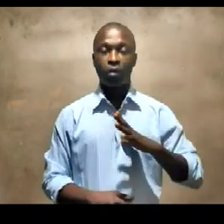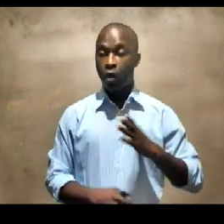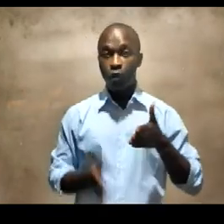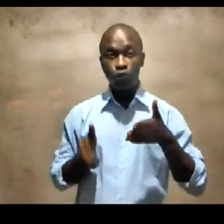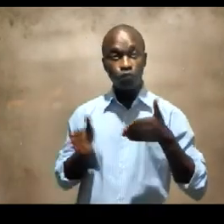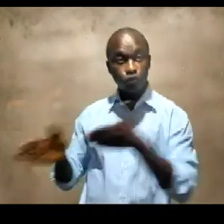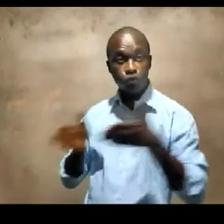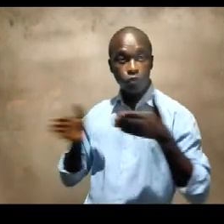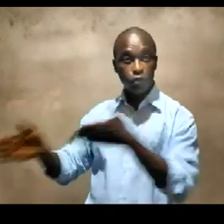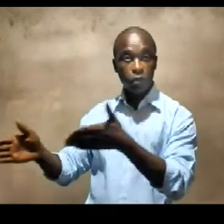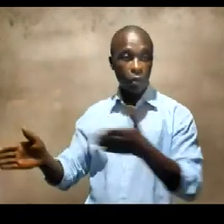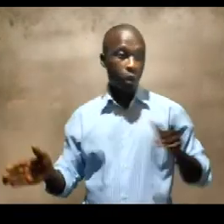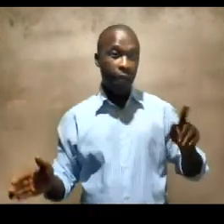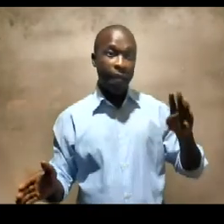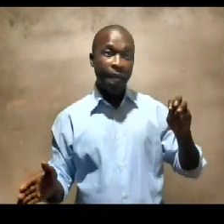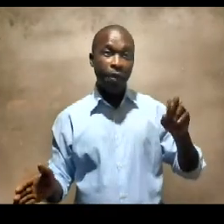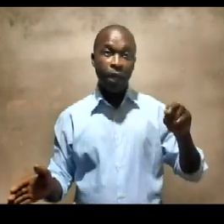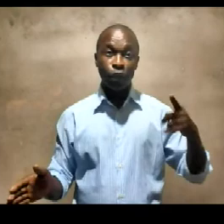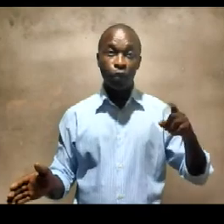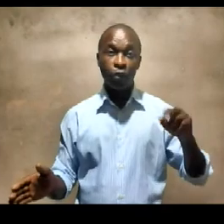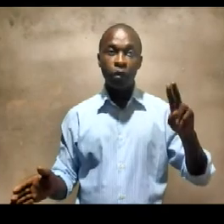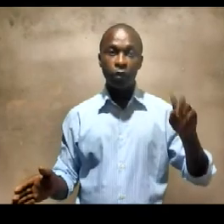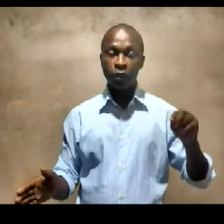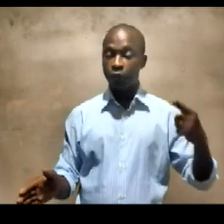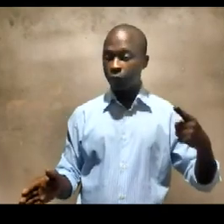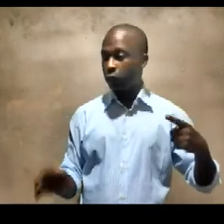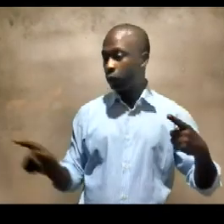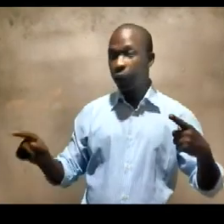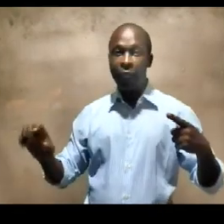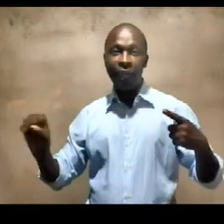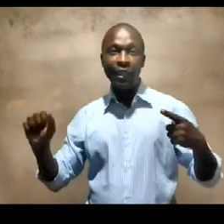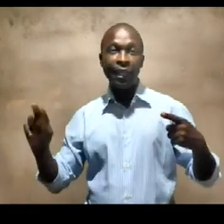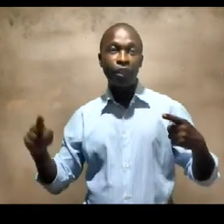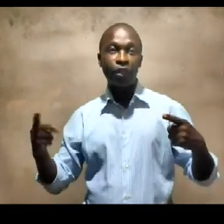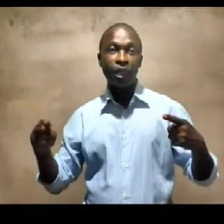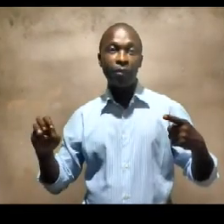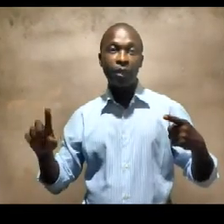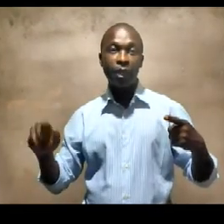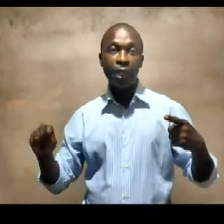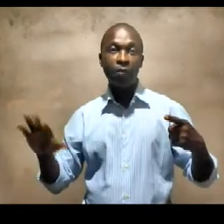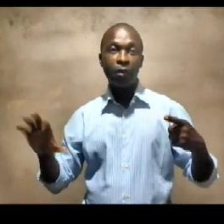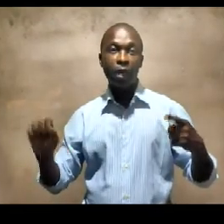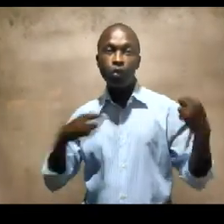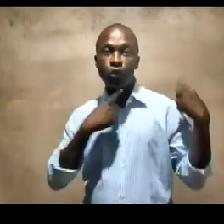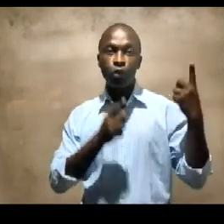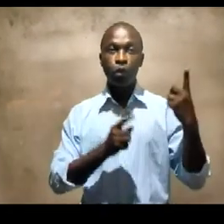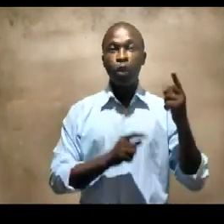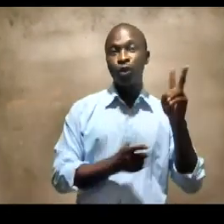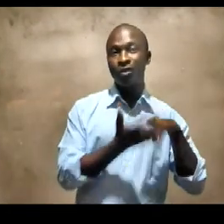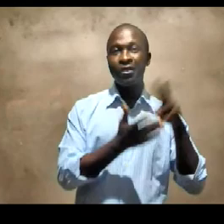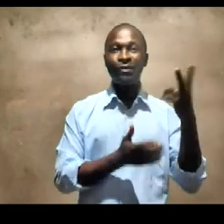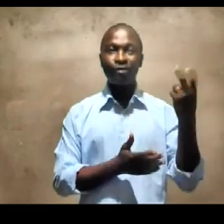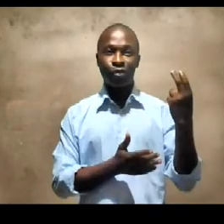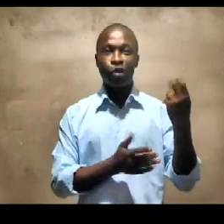des travaux de construction de la route Mengon-Sombelima? Ce projet lancé depuis 2012 piétine à un taux